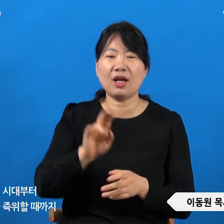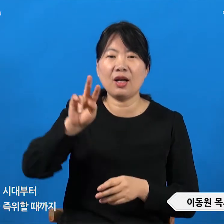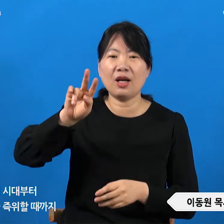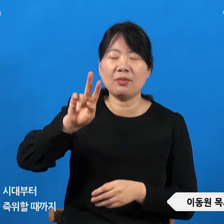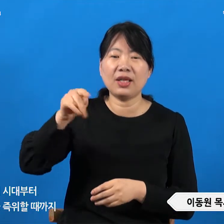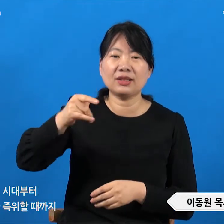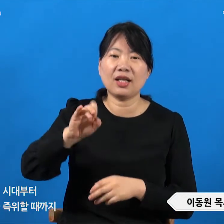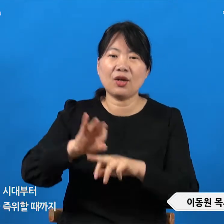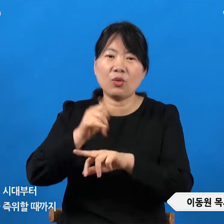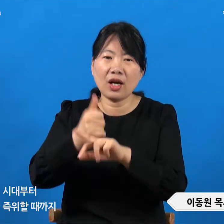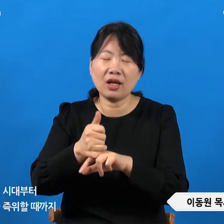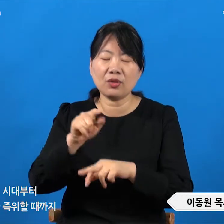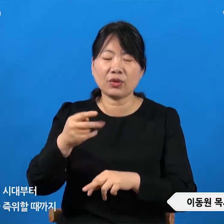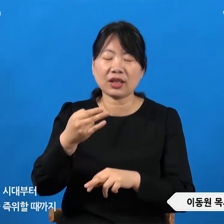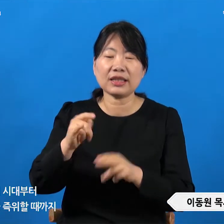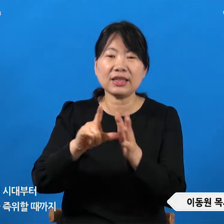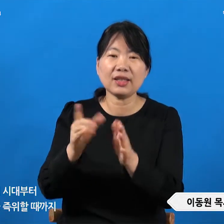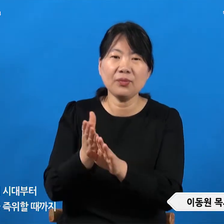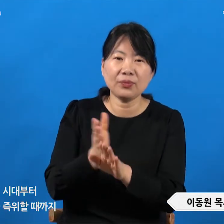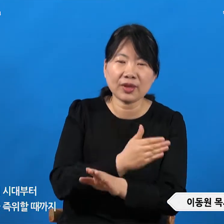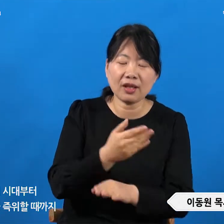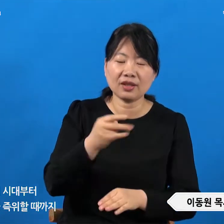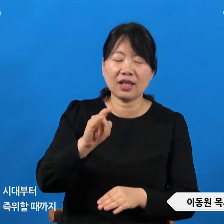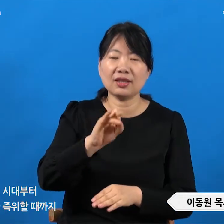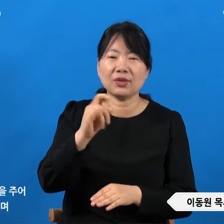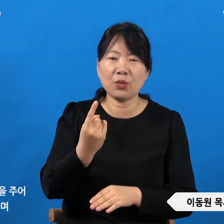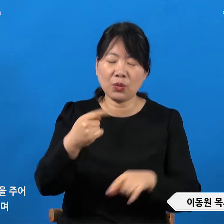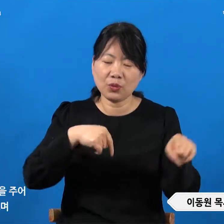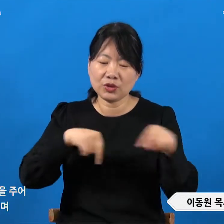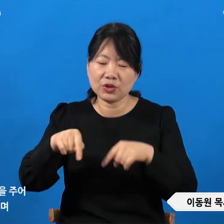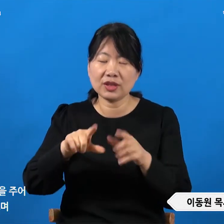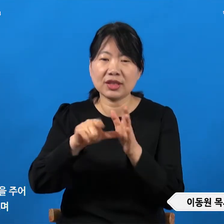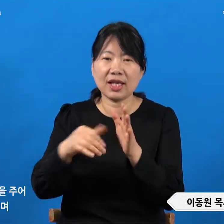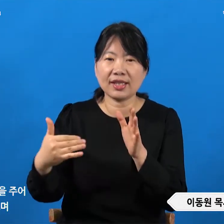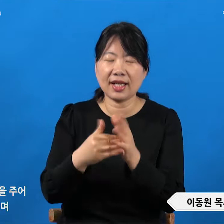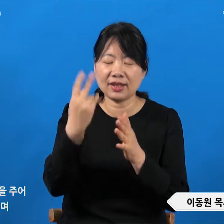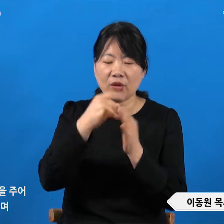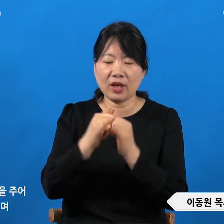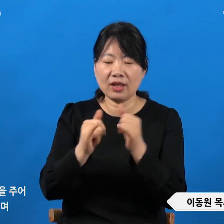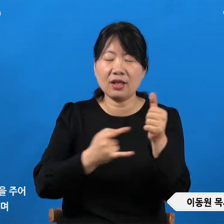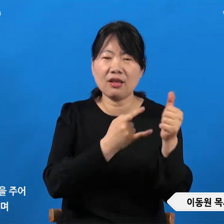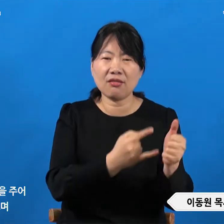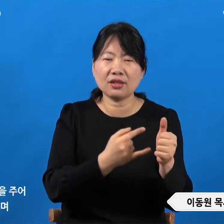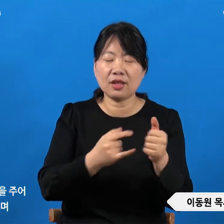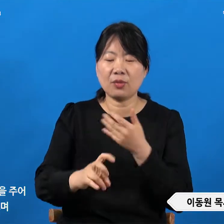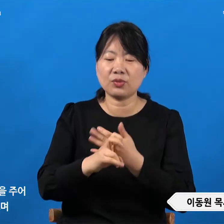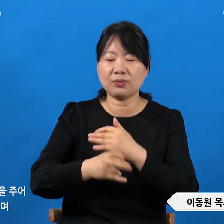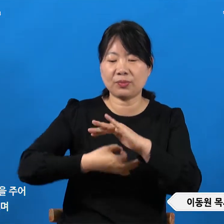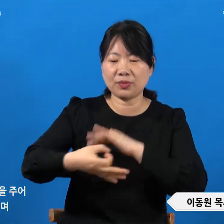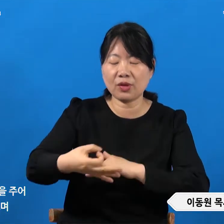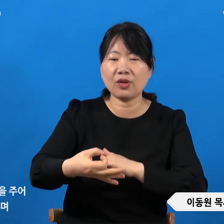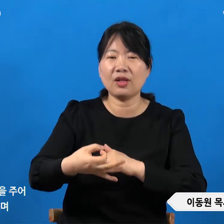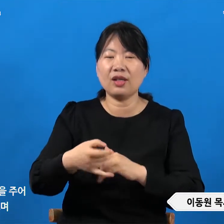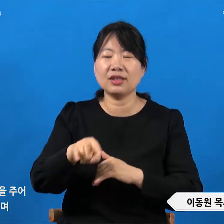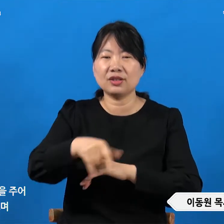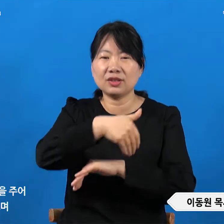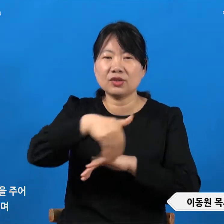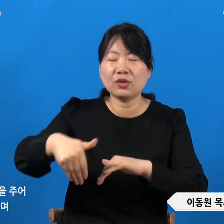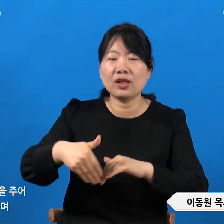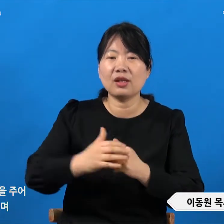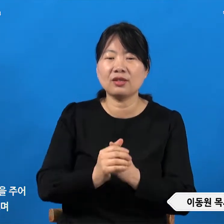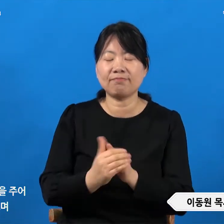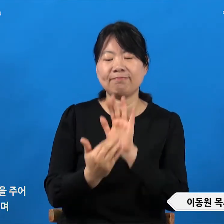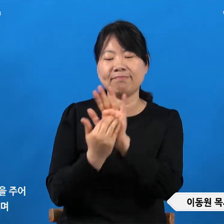바사왕 고레스의 시대부터 바사왕 다리오가 즉위할 때까지 관리들에게 뇌물을 주어 그